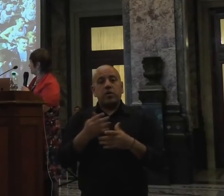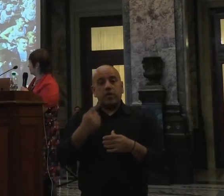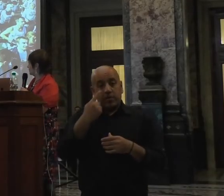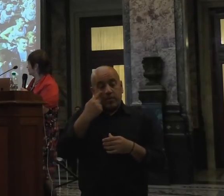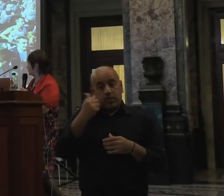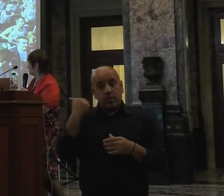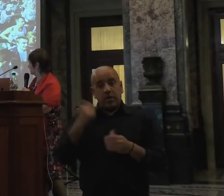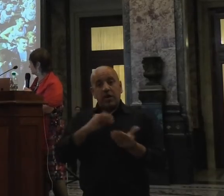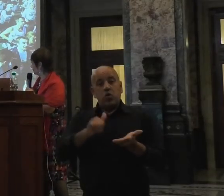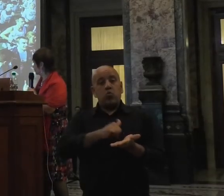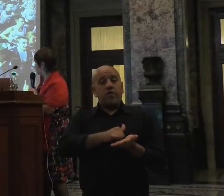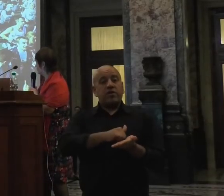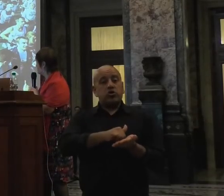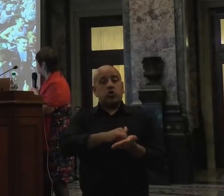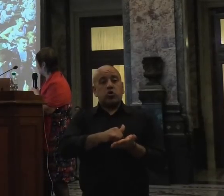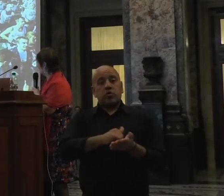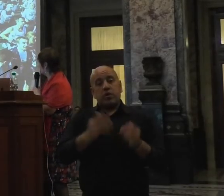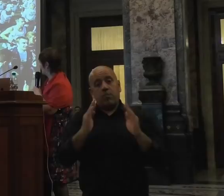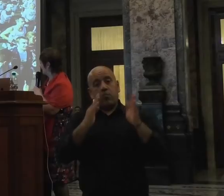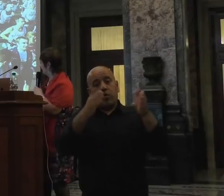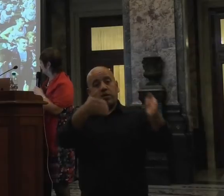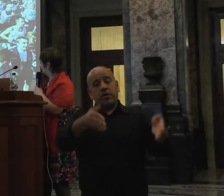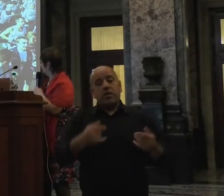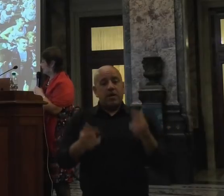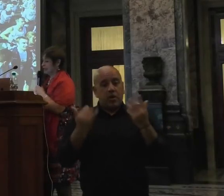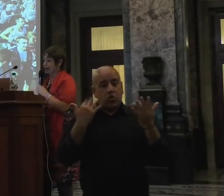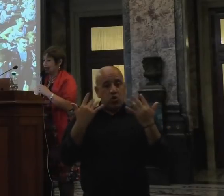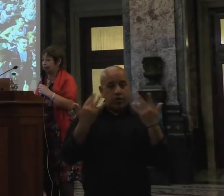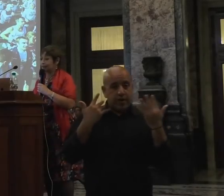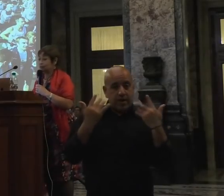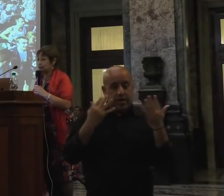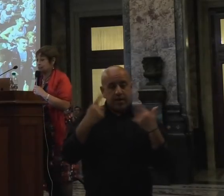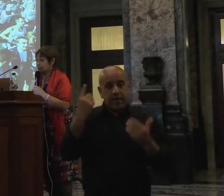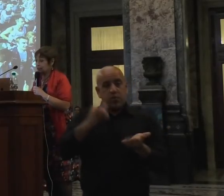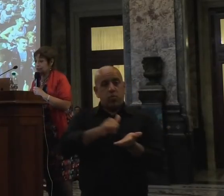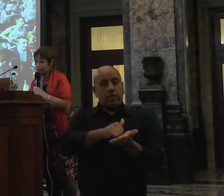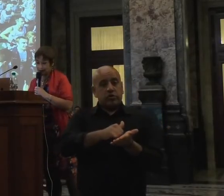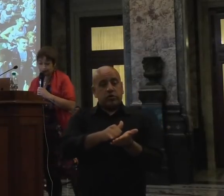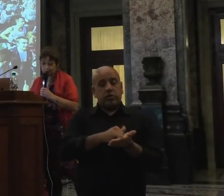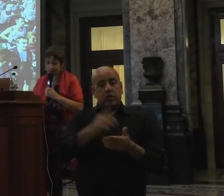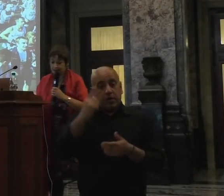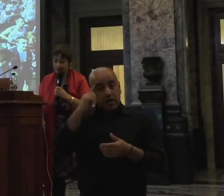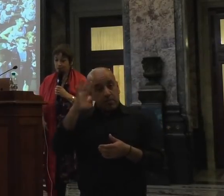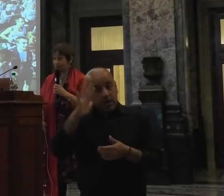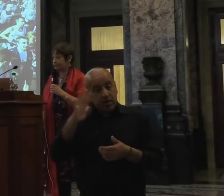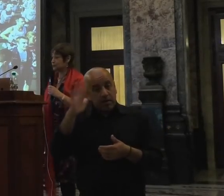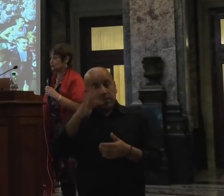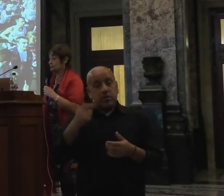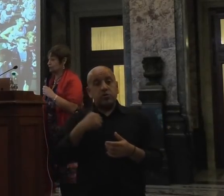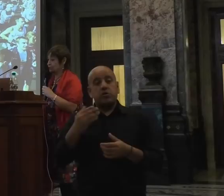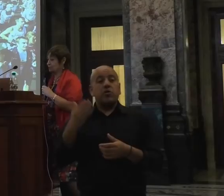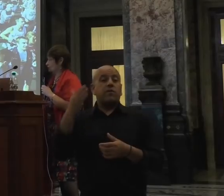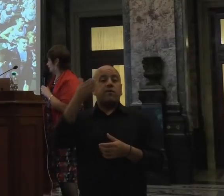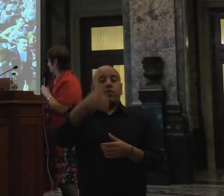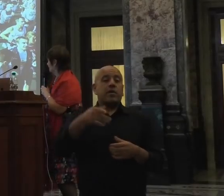de Verrazano a Nueva York, el famoso maratón de Manhattan. Entonces, imaginen que fui ahí a tomar la foto